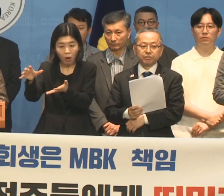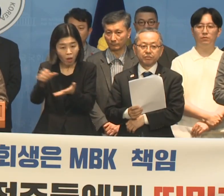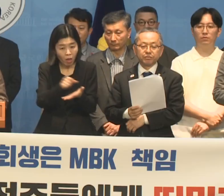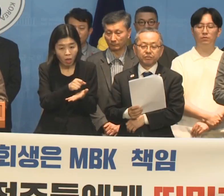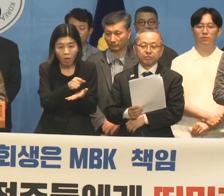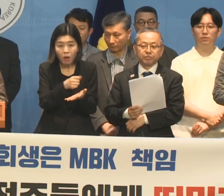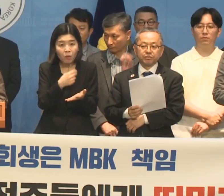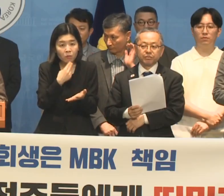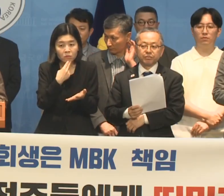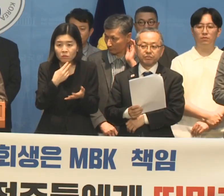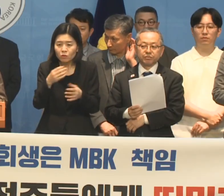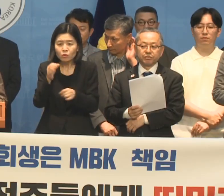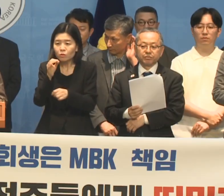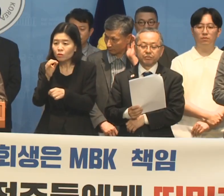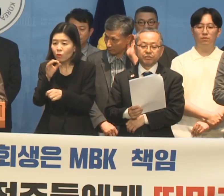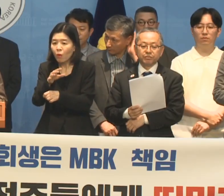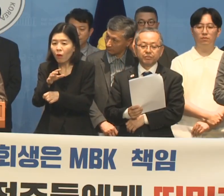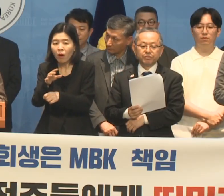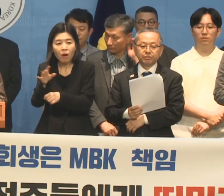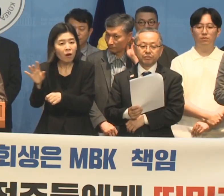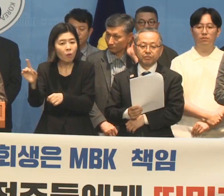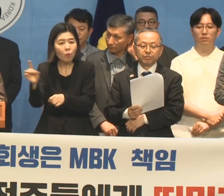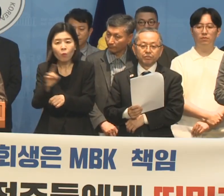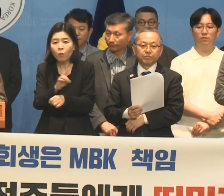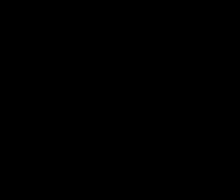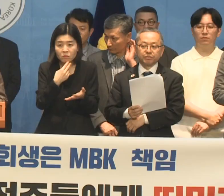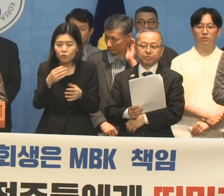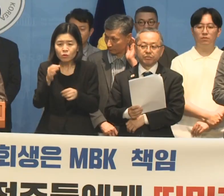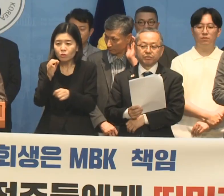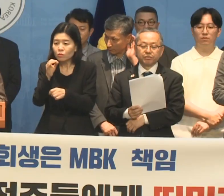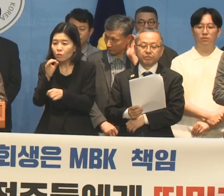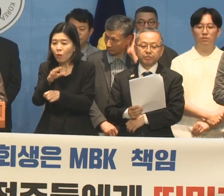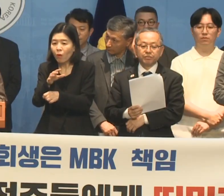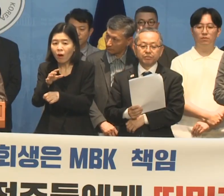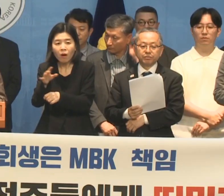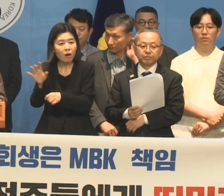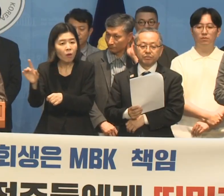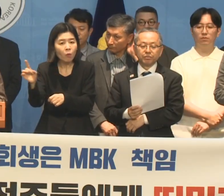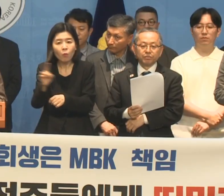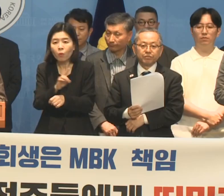않으면 손님들이 차츰차츰 오지 않게 됩니다.